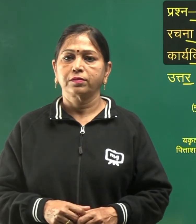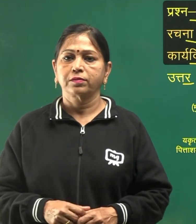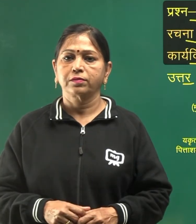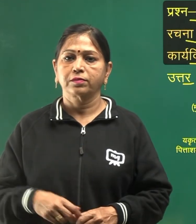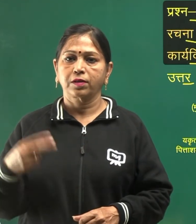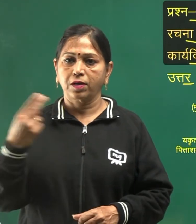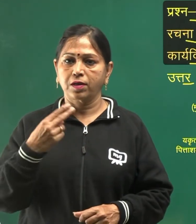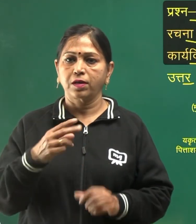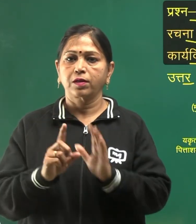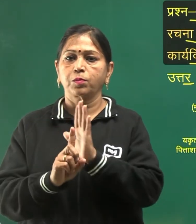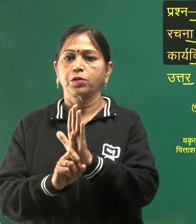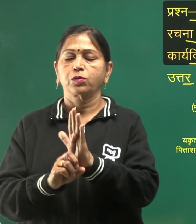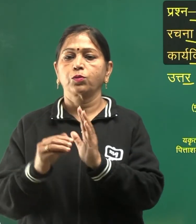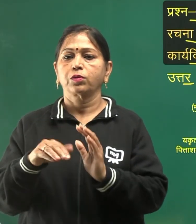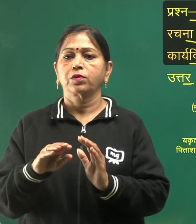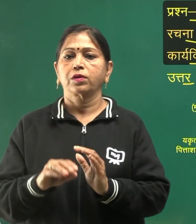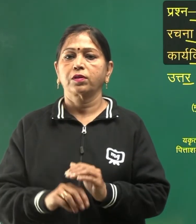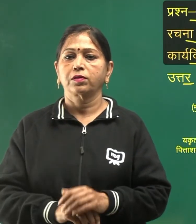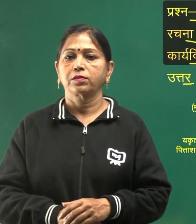चित्र में दर्शाया गया है,